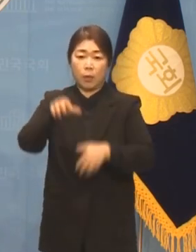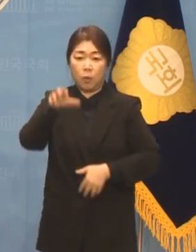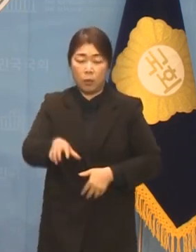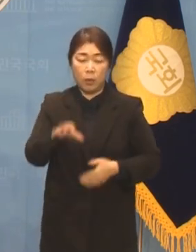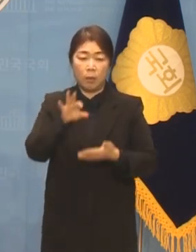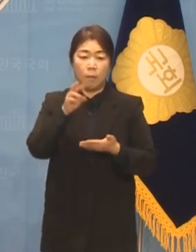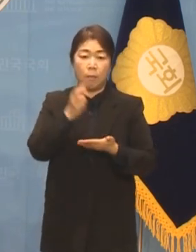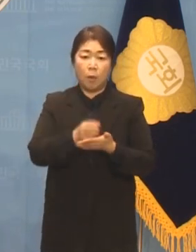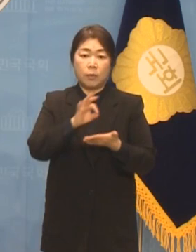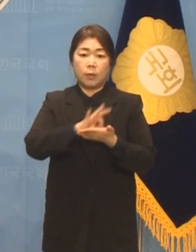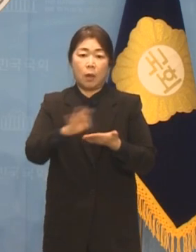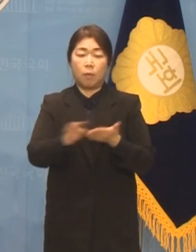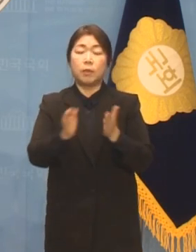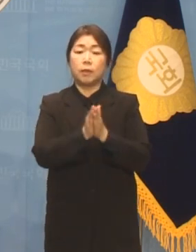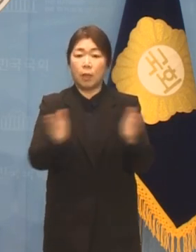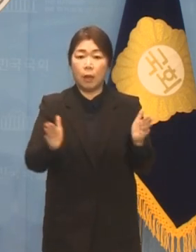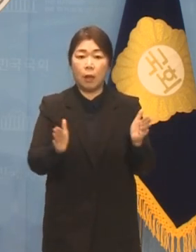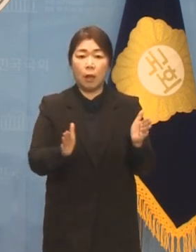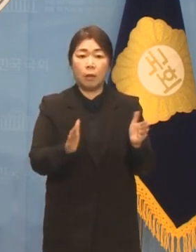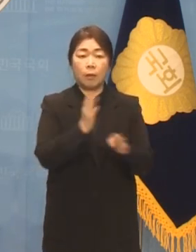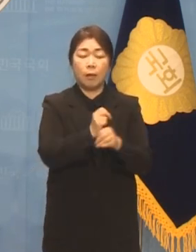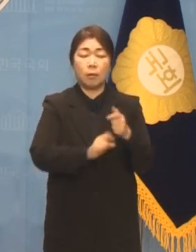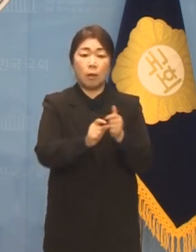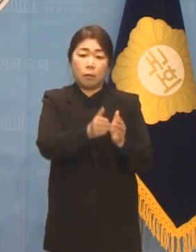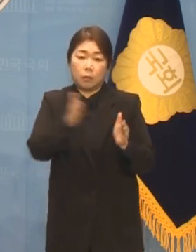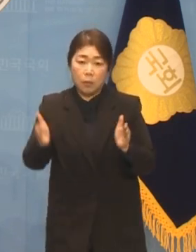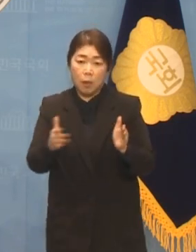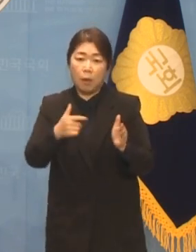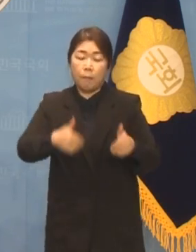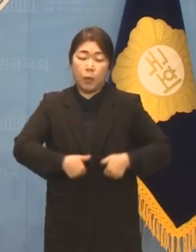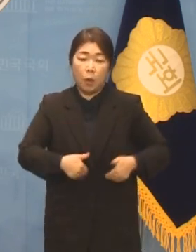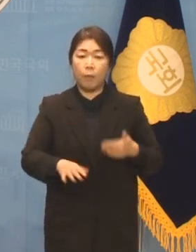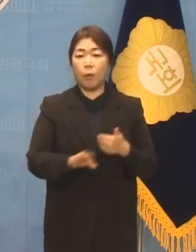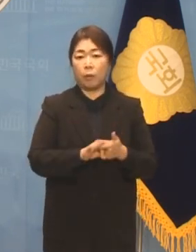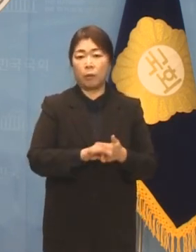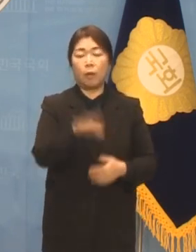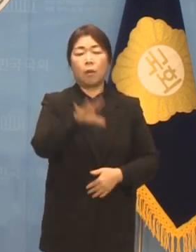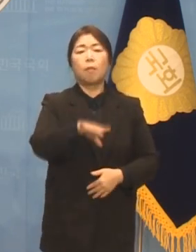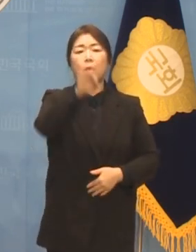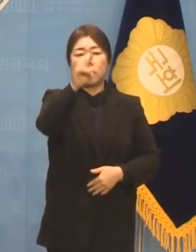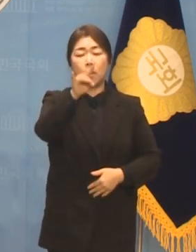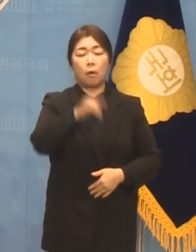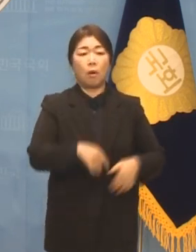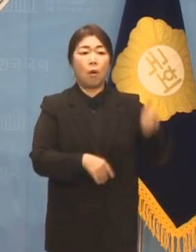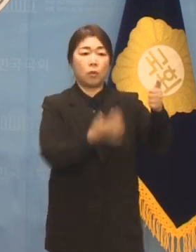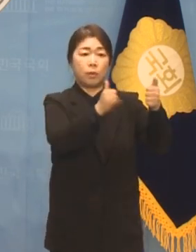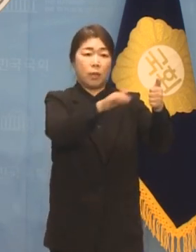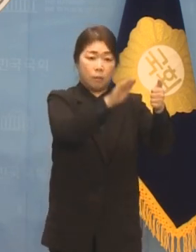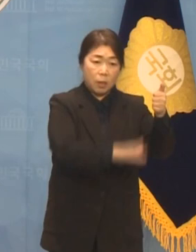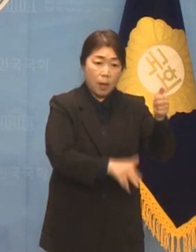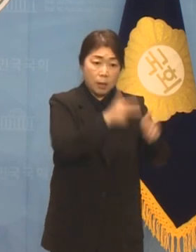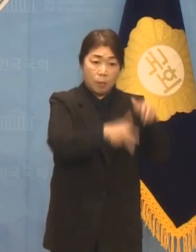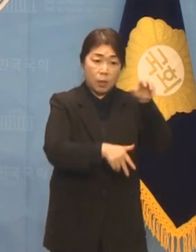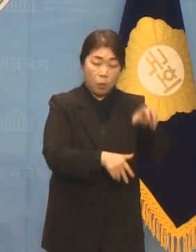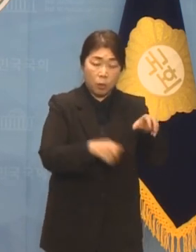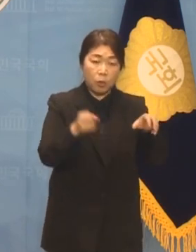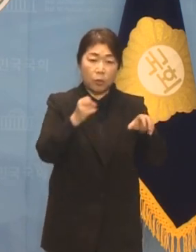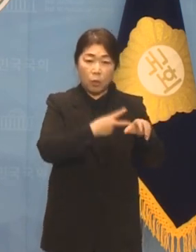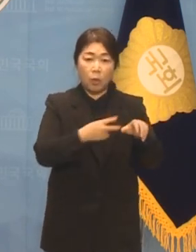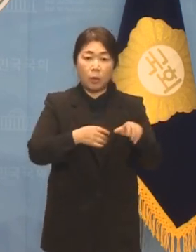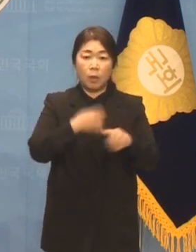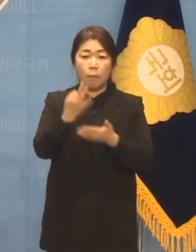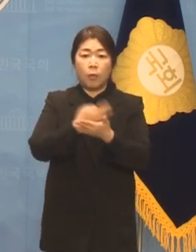필요하다고 생각을 하신다면 먼저 50인 또 50억 미만 사업장 중대재해를